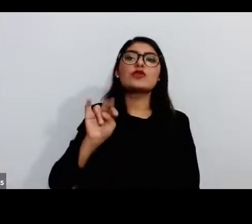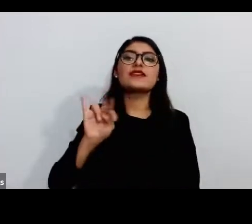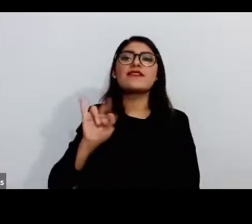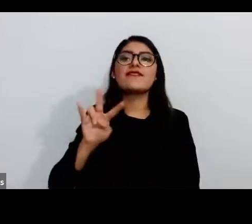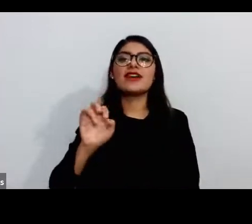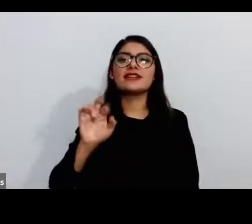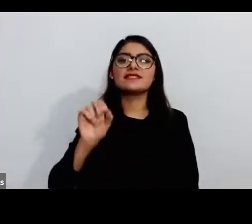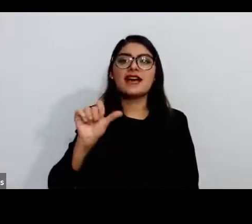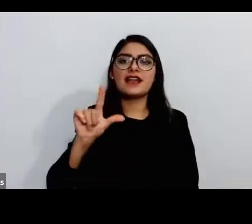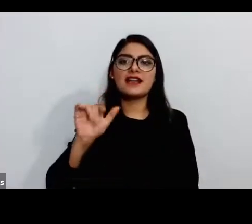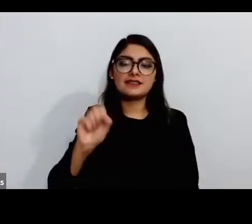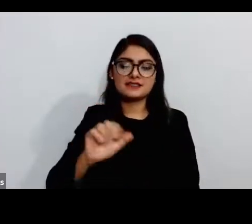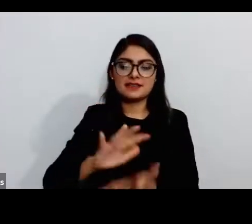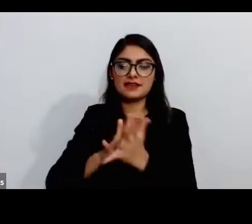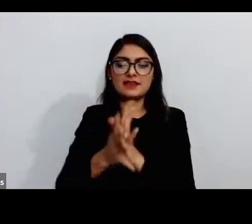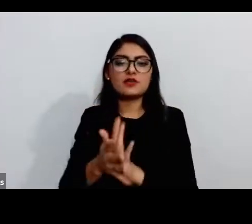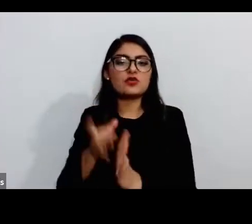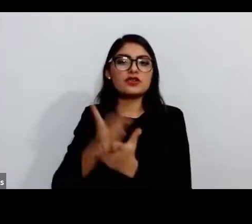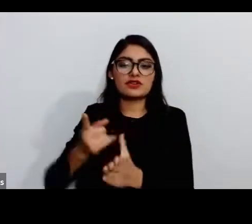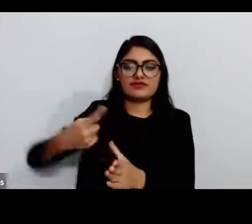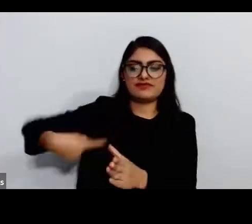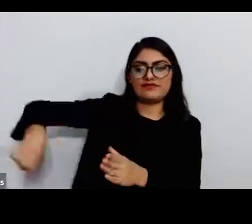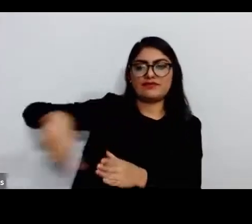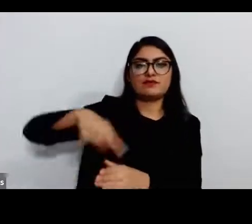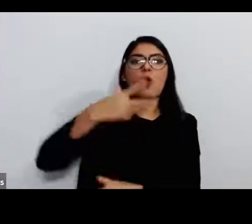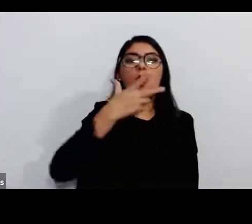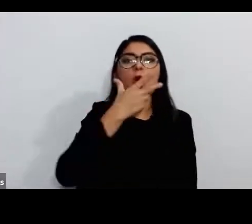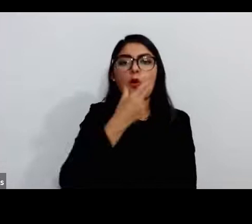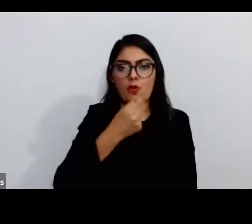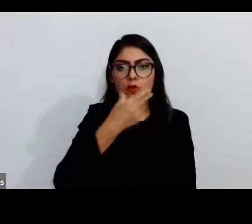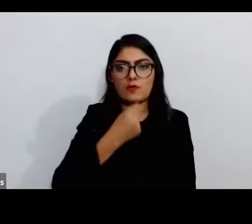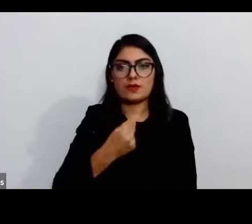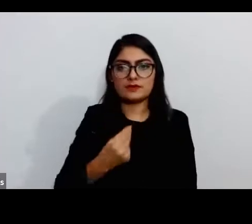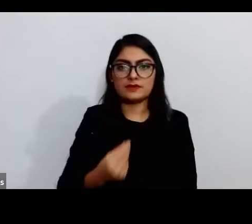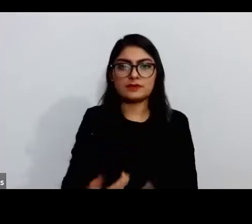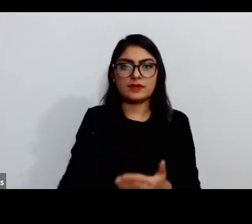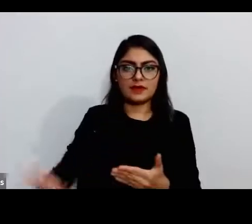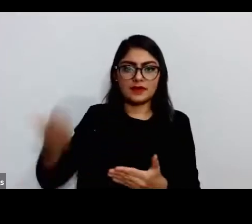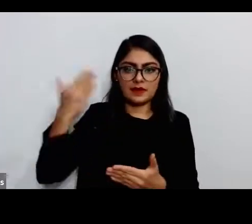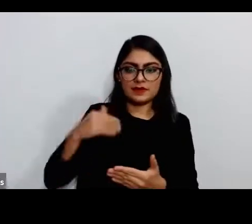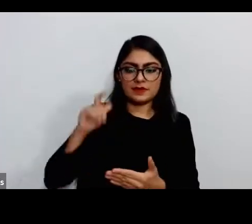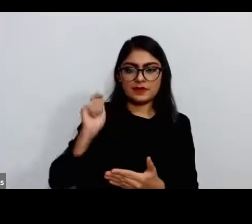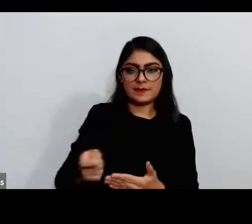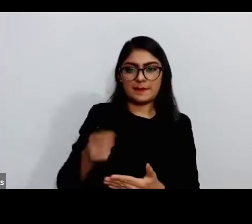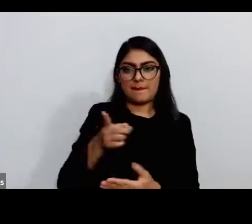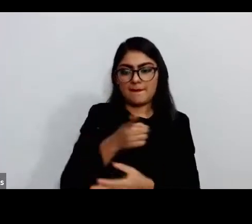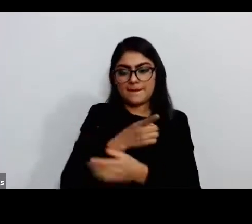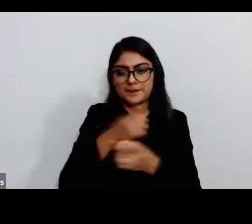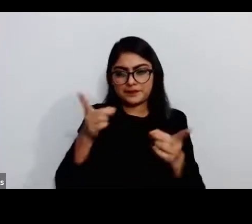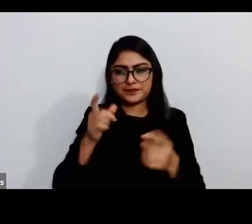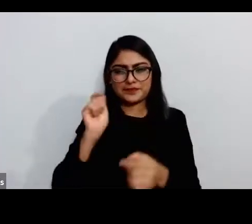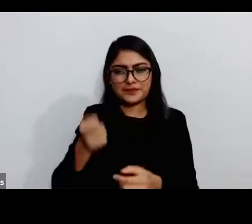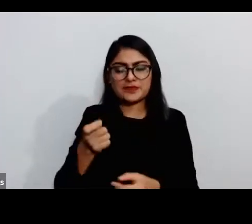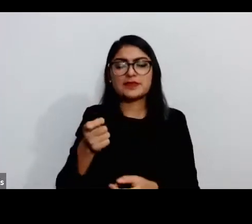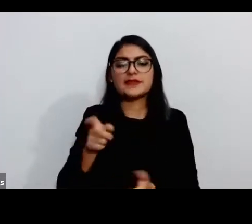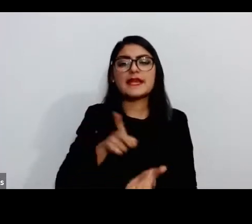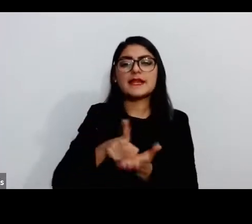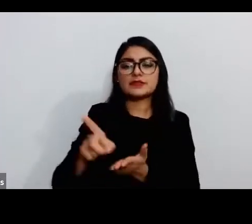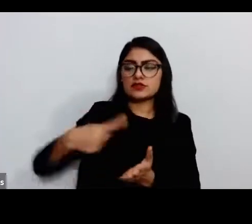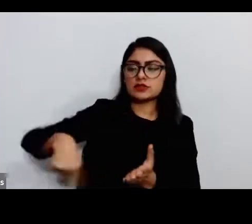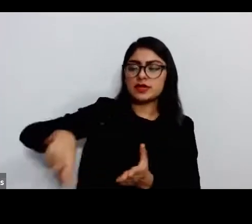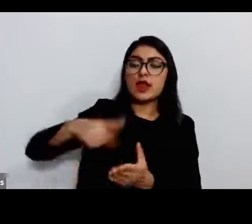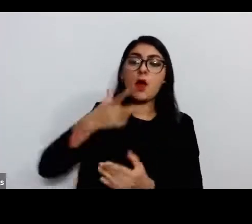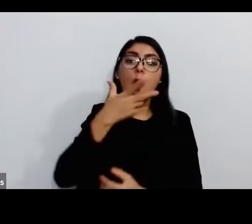las declaraciones, como veremos en un momento, se llamaba en un primer momento la Declaración de los Derechos del Hombre, pues bueno, eran universales